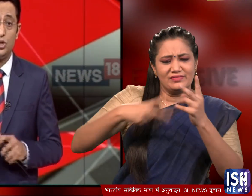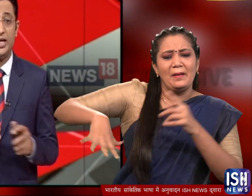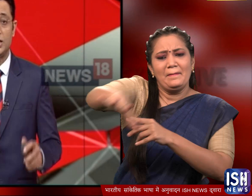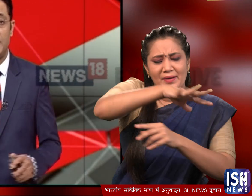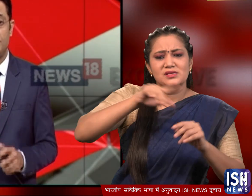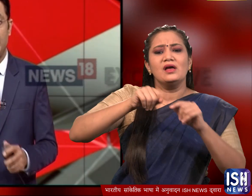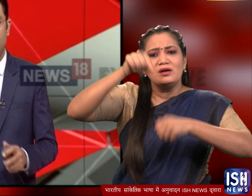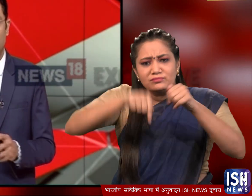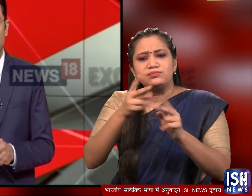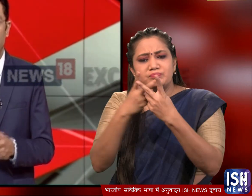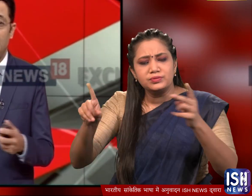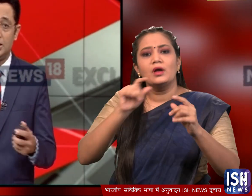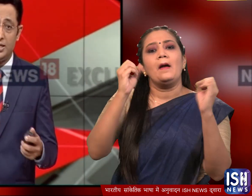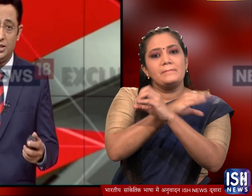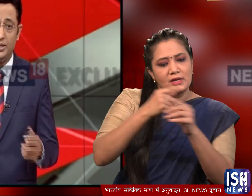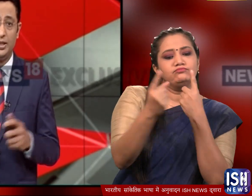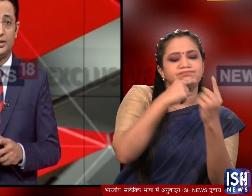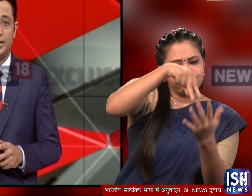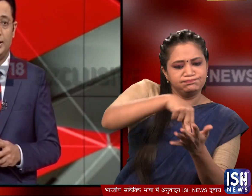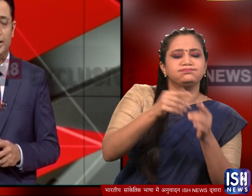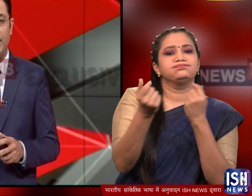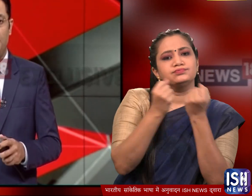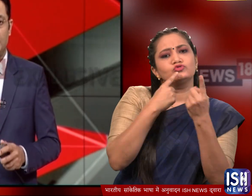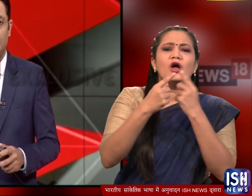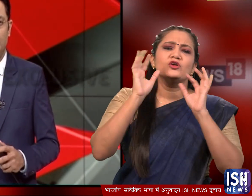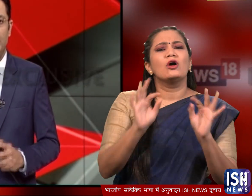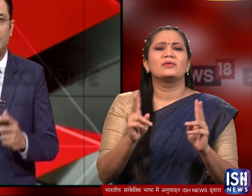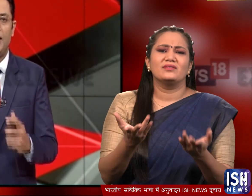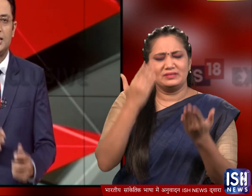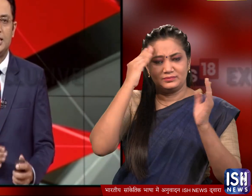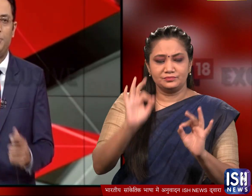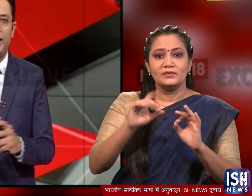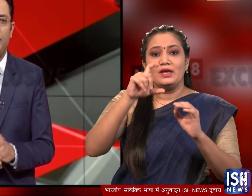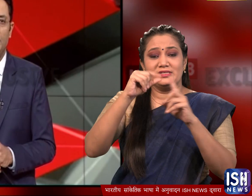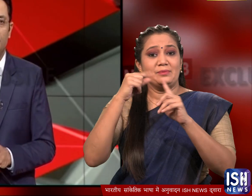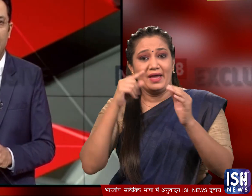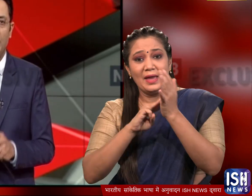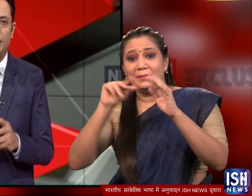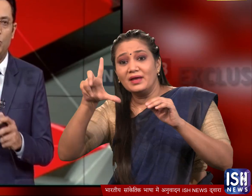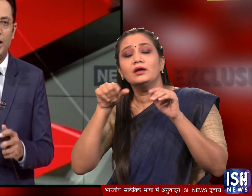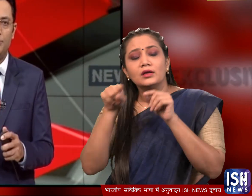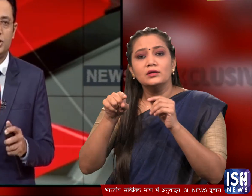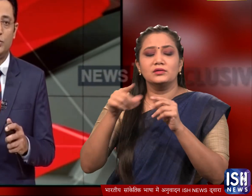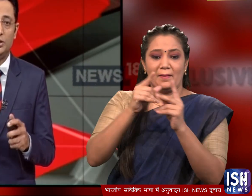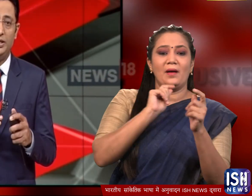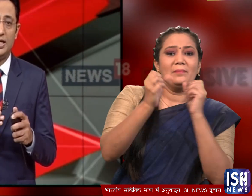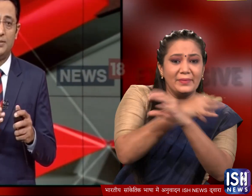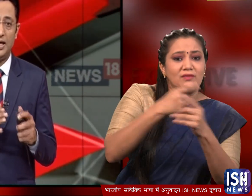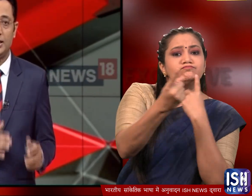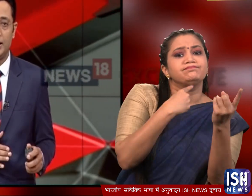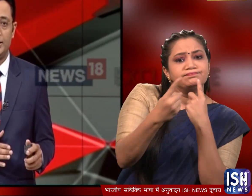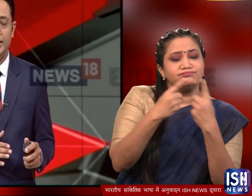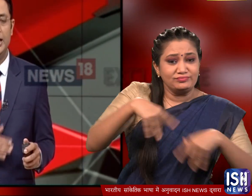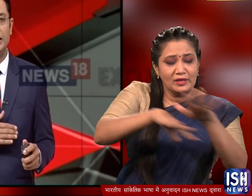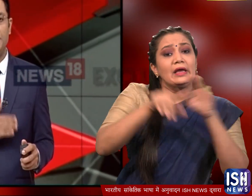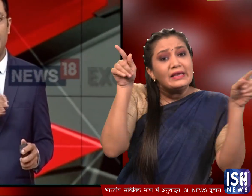उतरते हैं, उसी के आसपास विधायक और मंत्री मीडिया से बातचीत भी करने लगते हैं। यह आम बात है। इत्तेफाक से सीपीआई-एमएल के विधायक महबूब आलम जिस वक्त मीडिया से